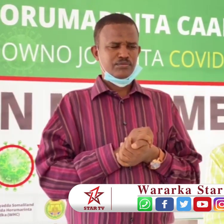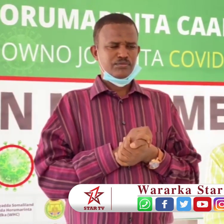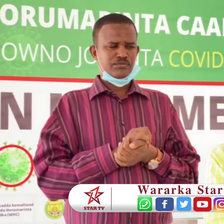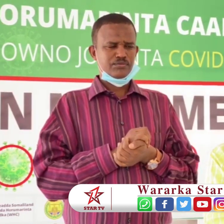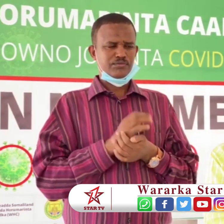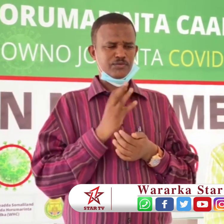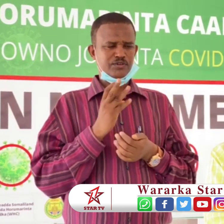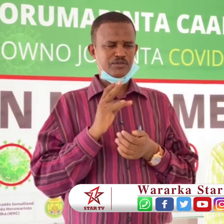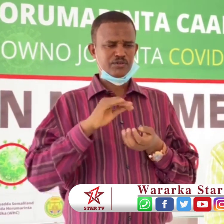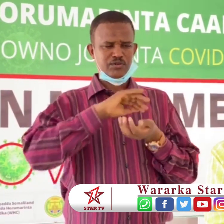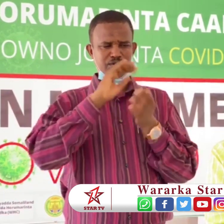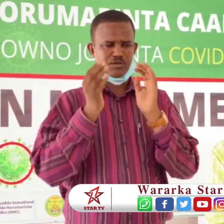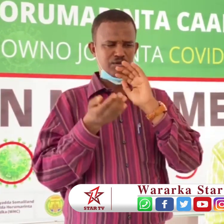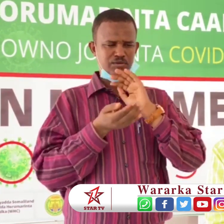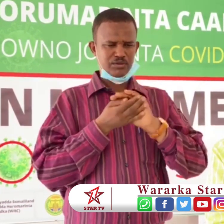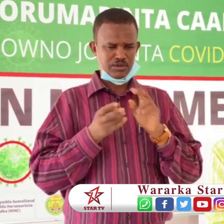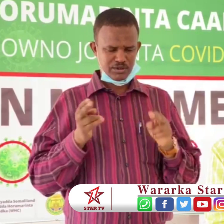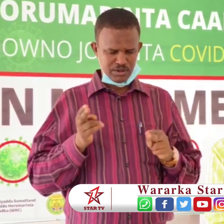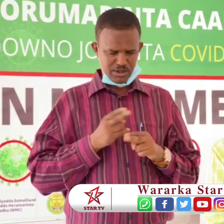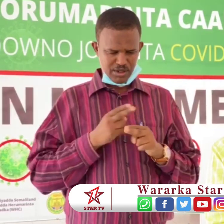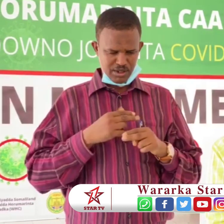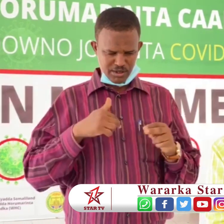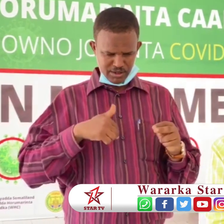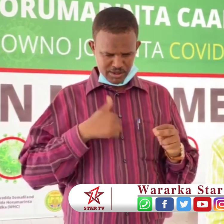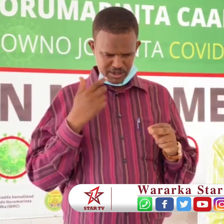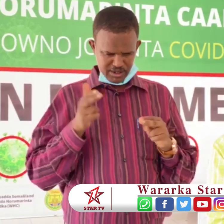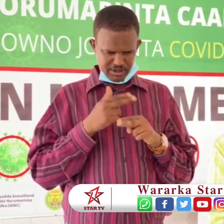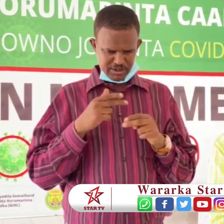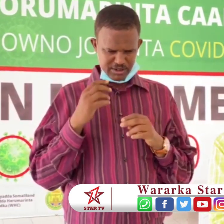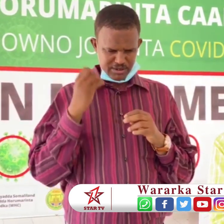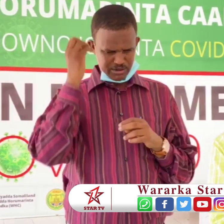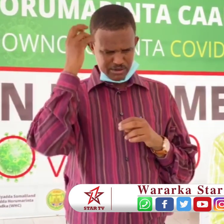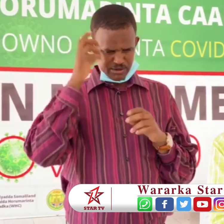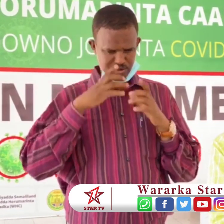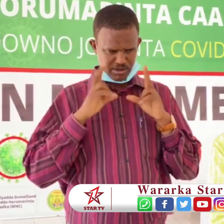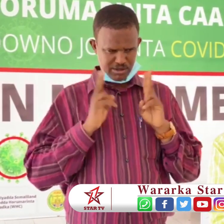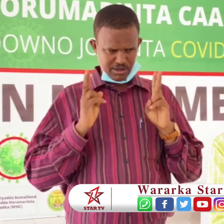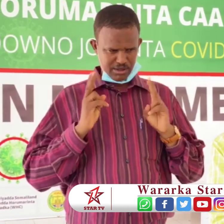tirada guud ee imika ku jirta karantiinku waa 42 qof